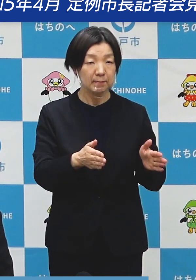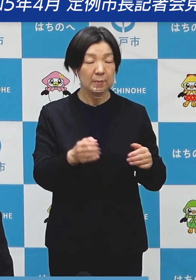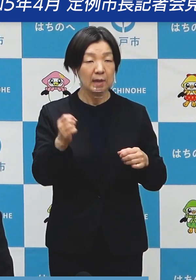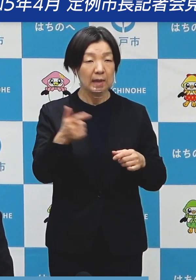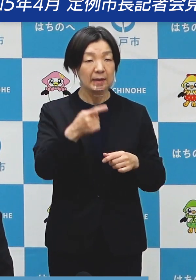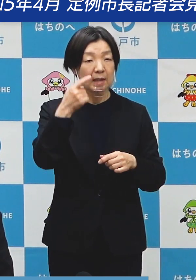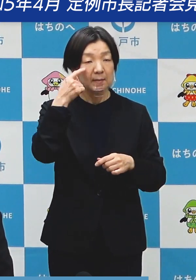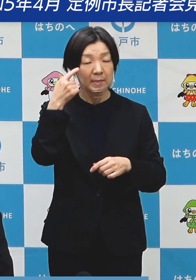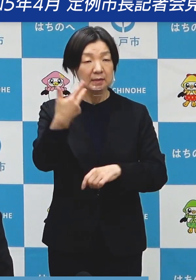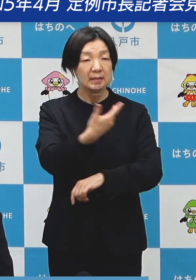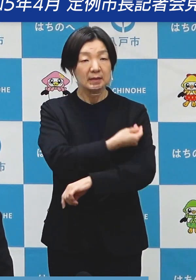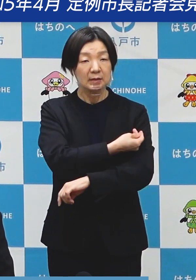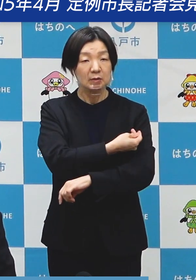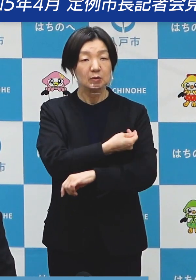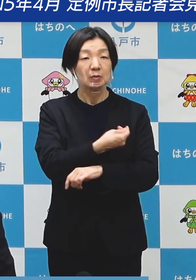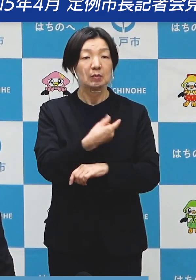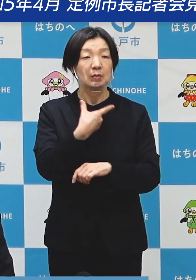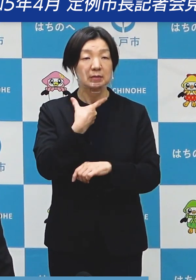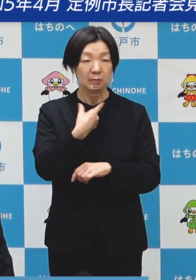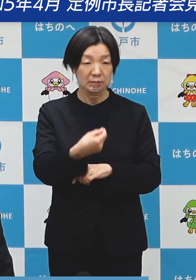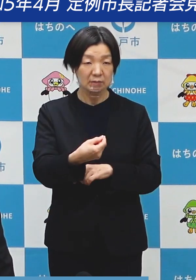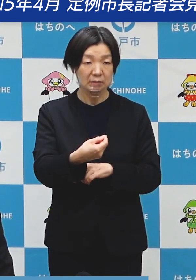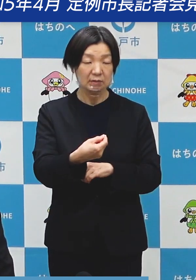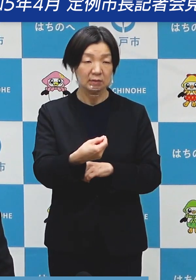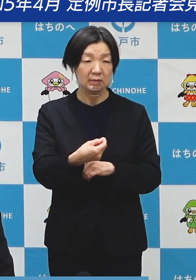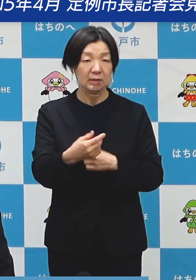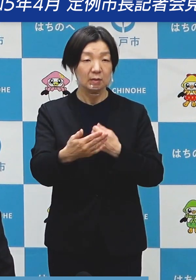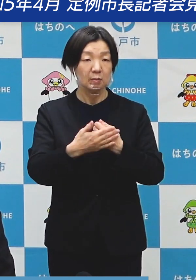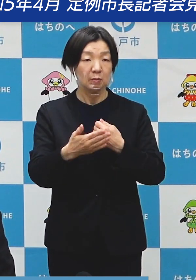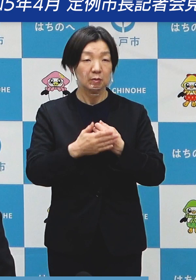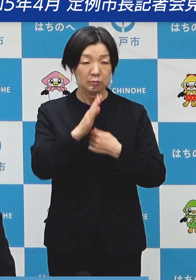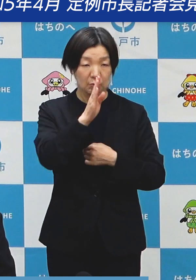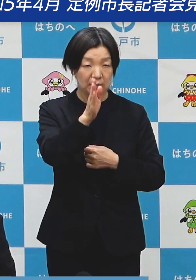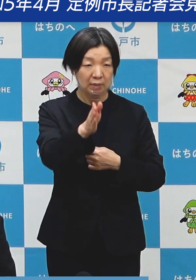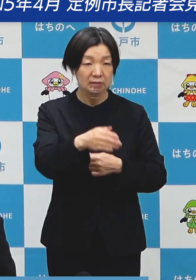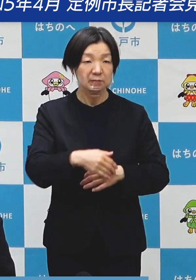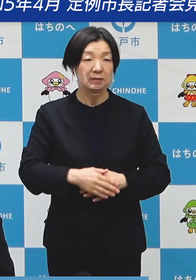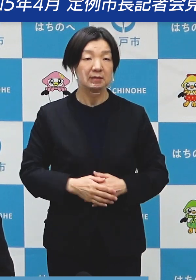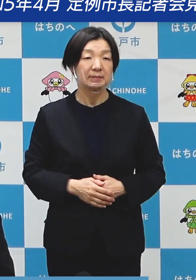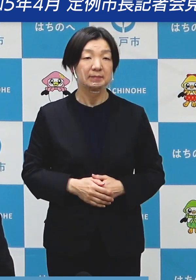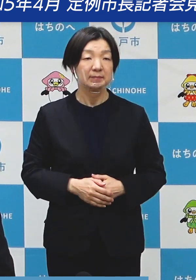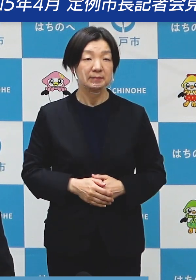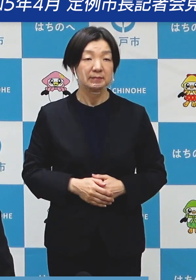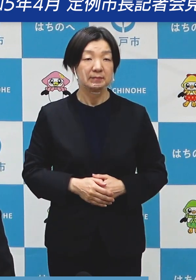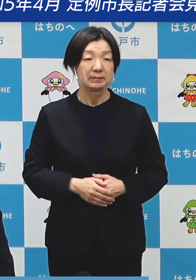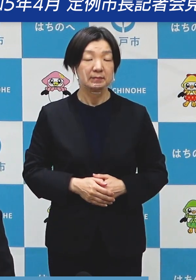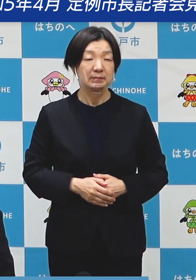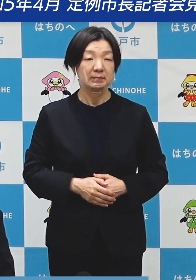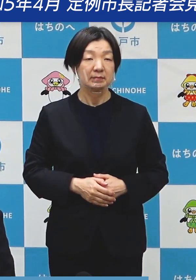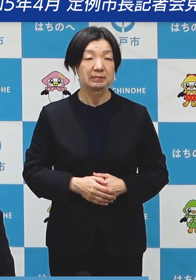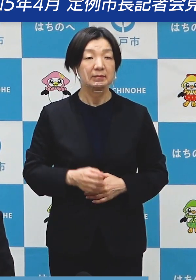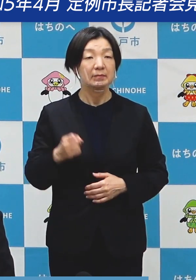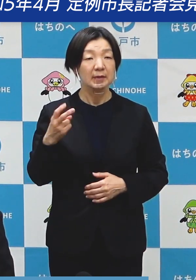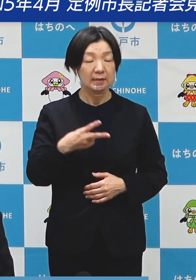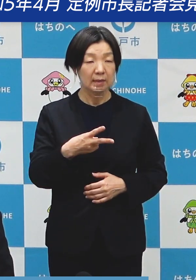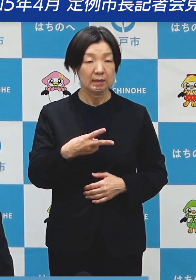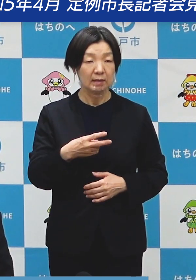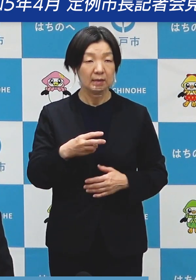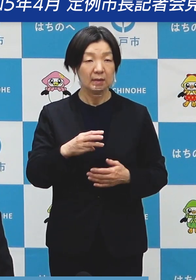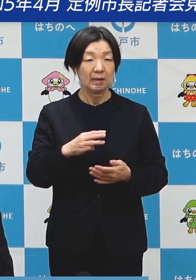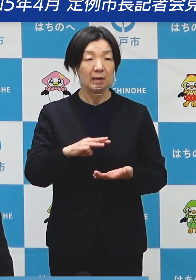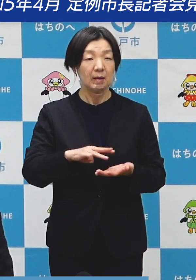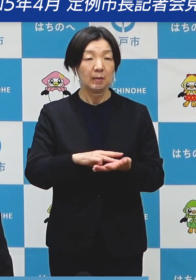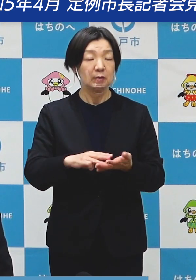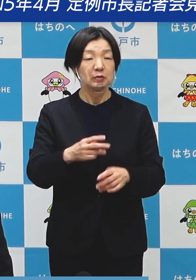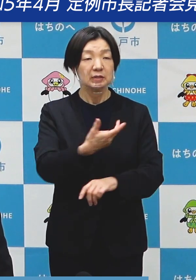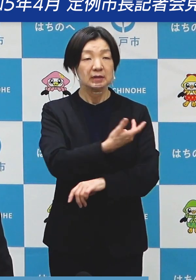に追加接種を受けてくださるよう引き続きご協力をお願いいたしますまたワクチン接種